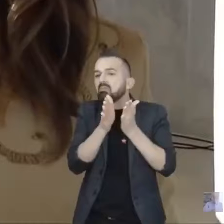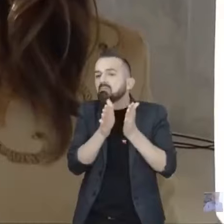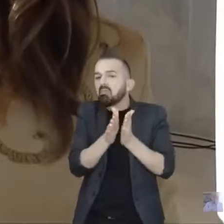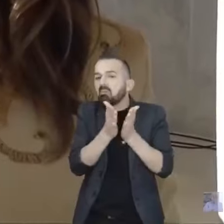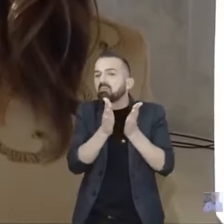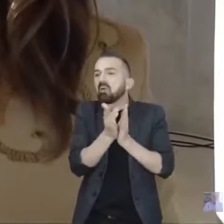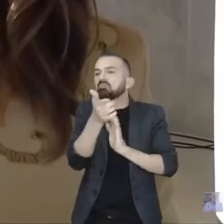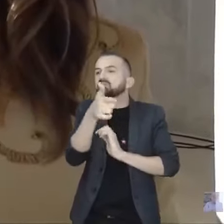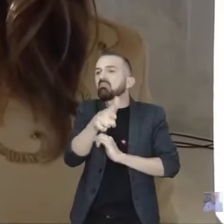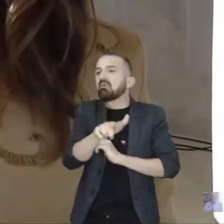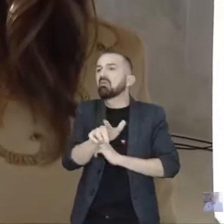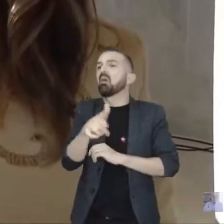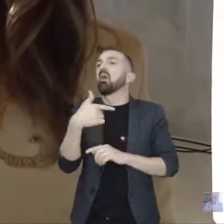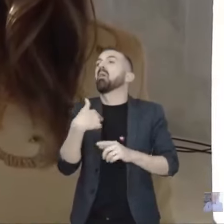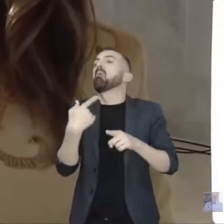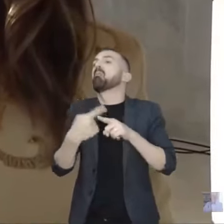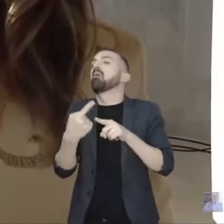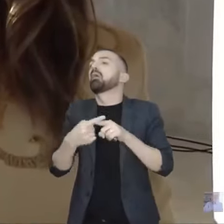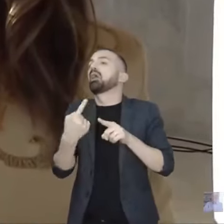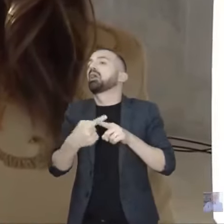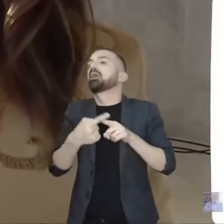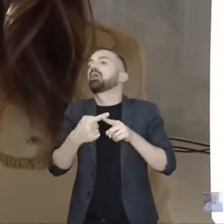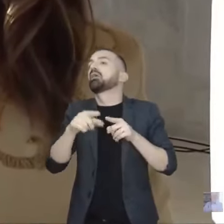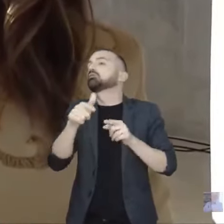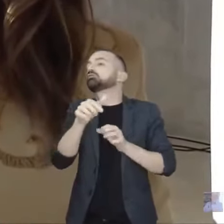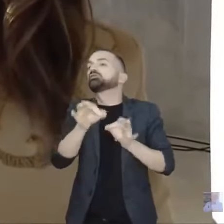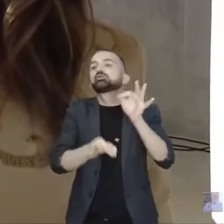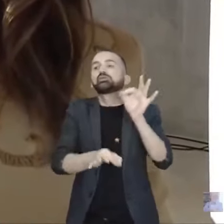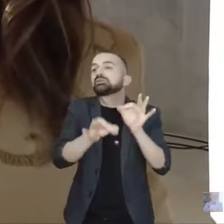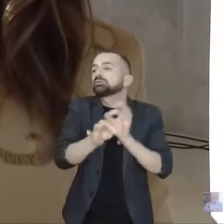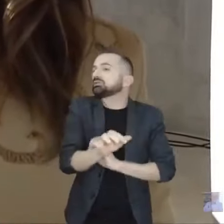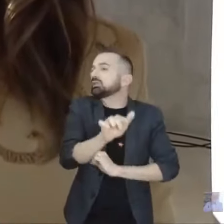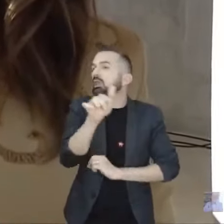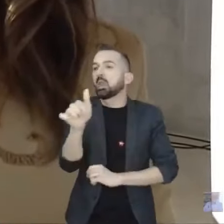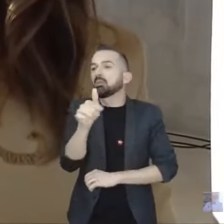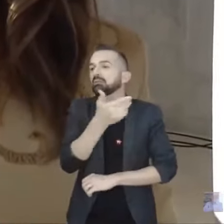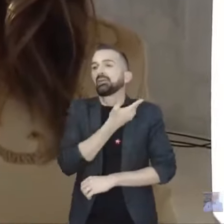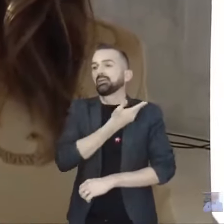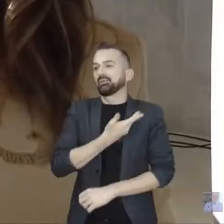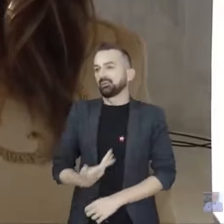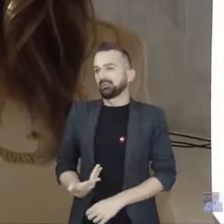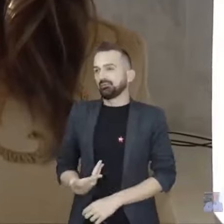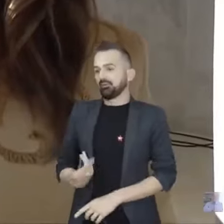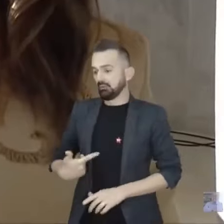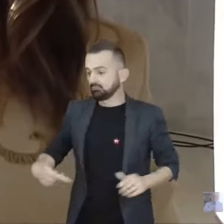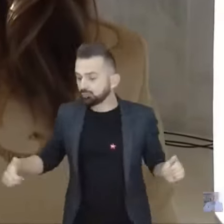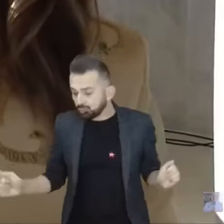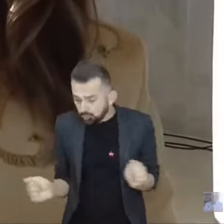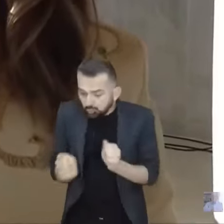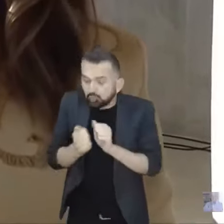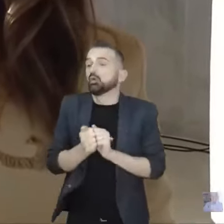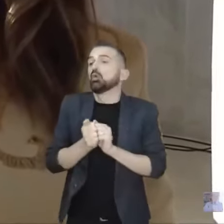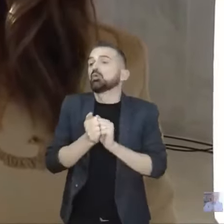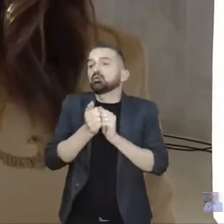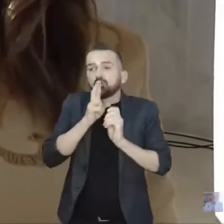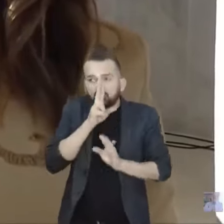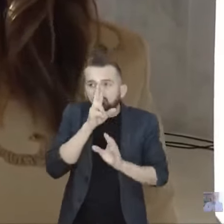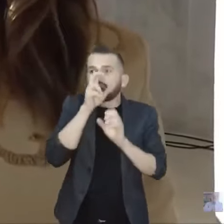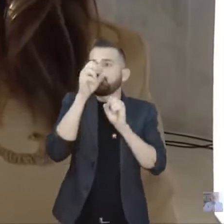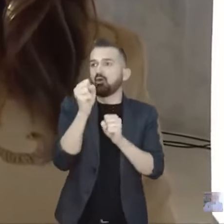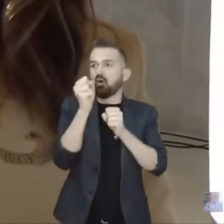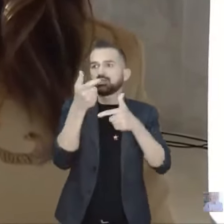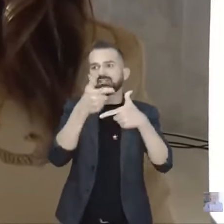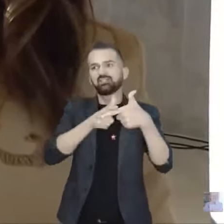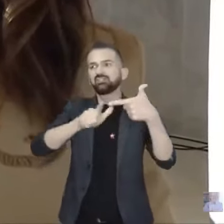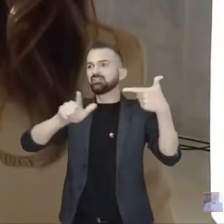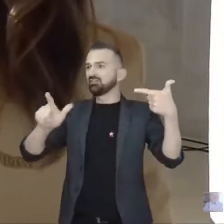do governo. Juntos somos fortes. Divididos seremos sempre o país do futuro que nunca